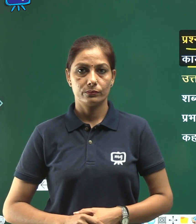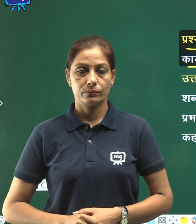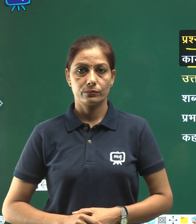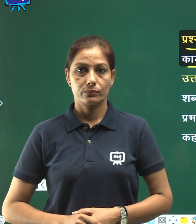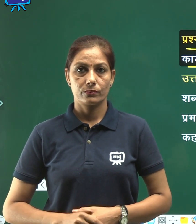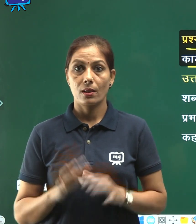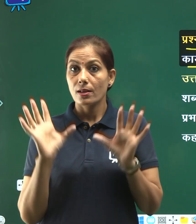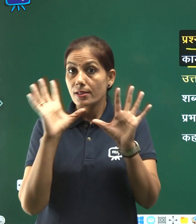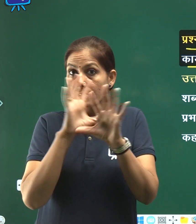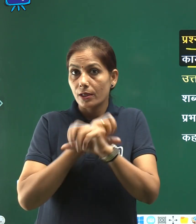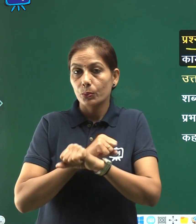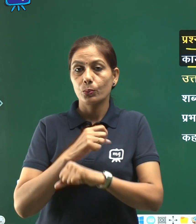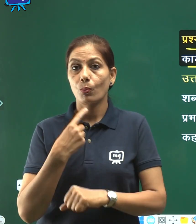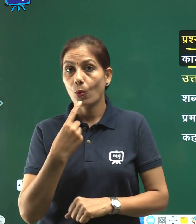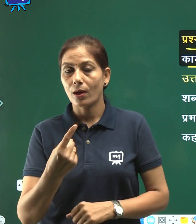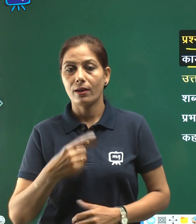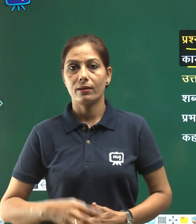कर्तव्य कहा है?